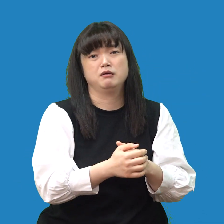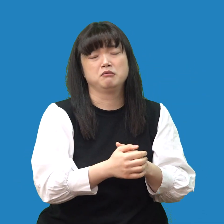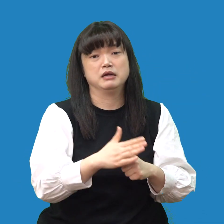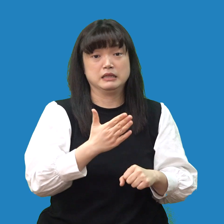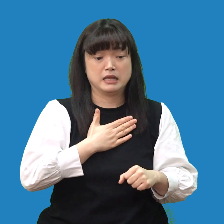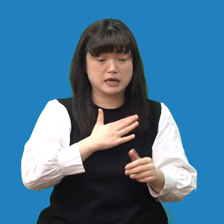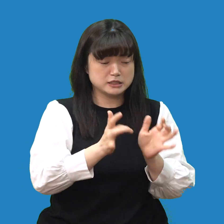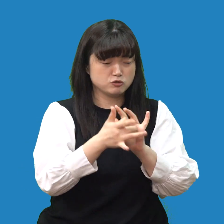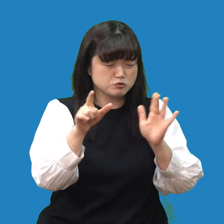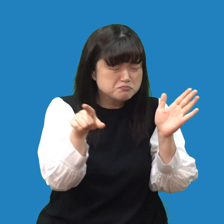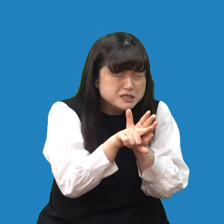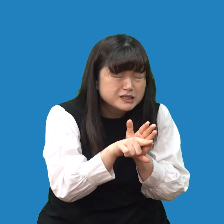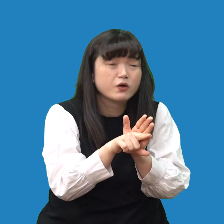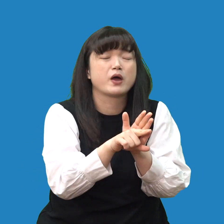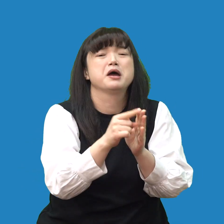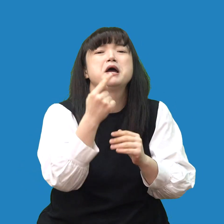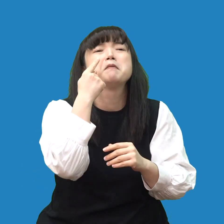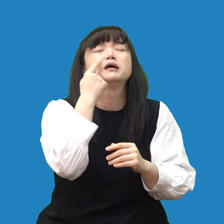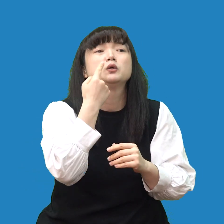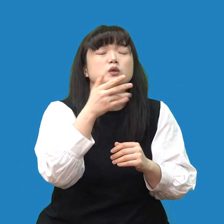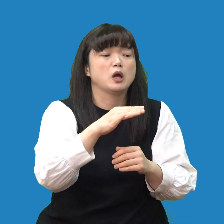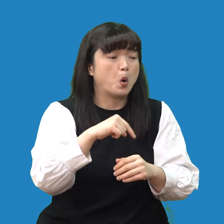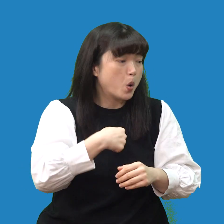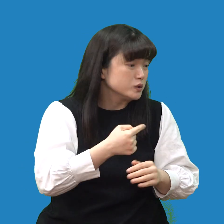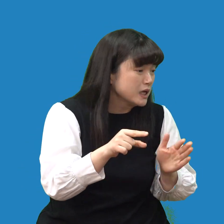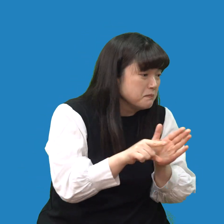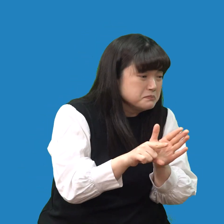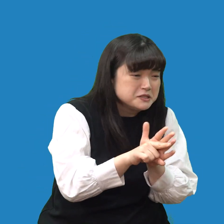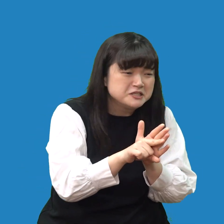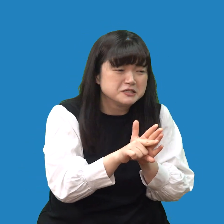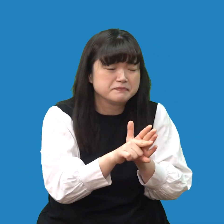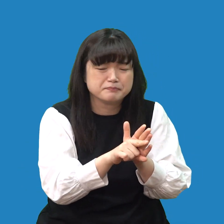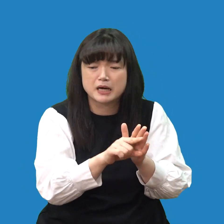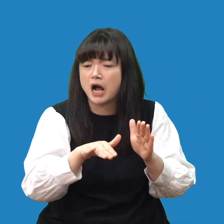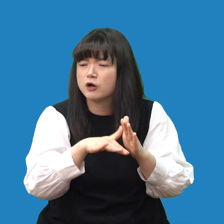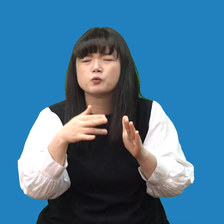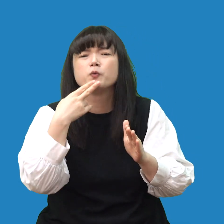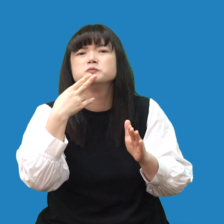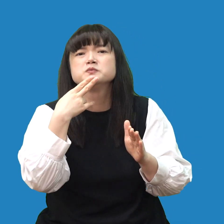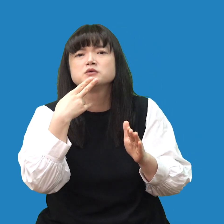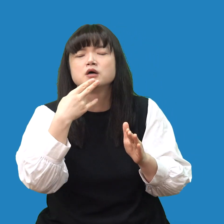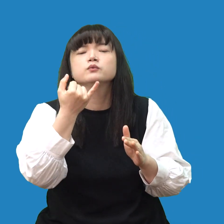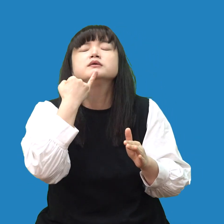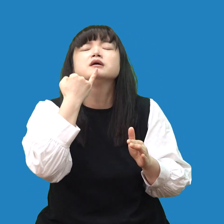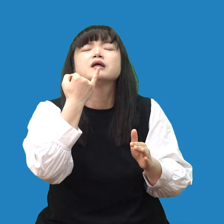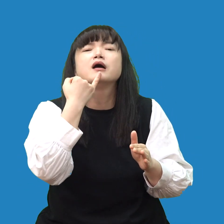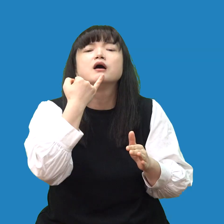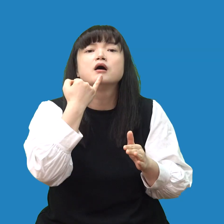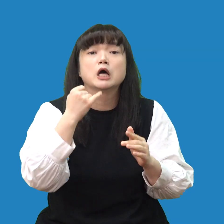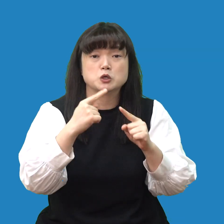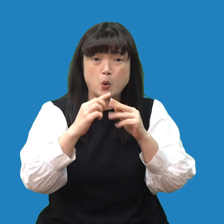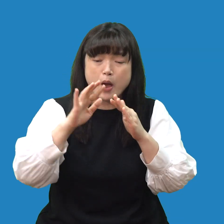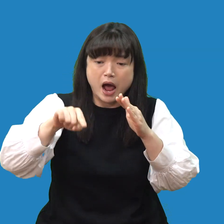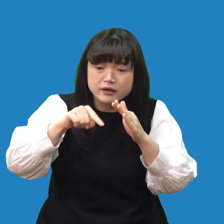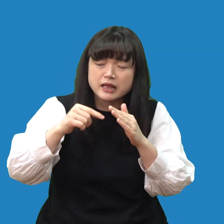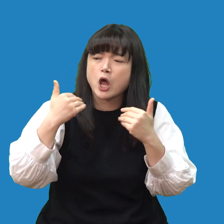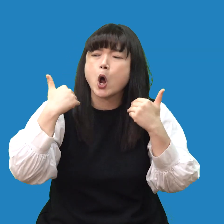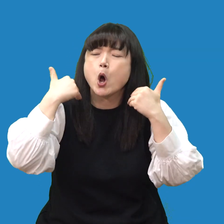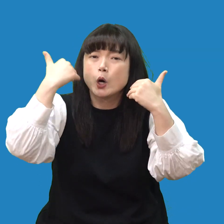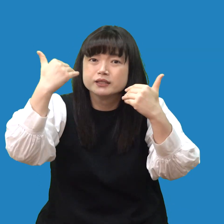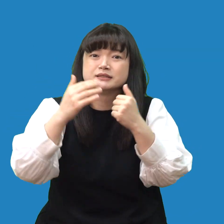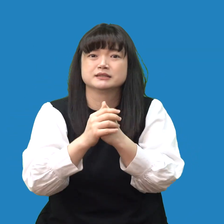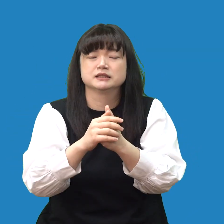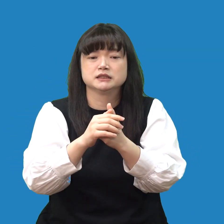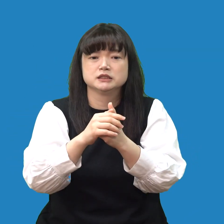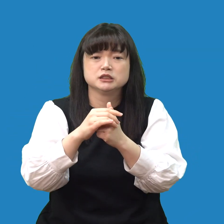내가 예수를 믿었는데 혼자 믿어서 믿음의 가족이 없다. 괜찮습니다. 교회 안에 그 어른들을